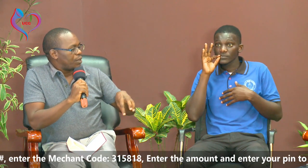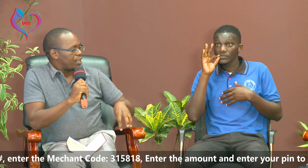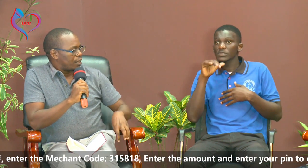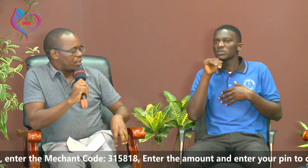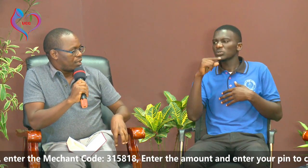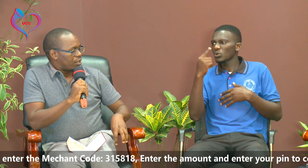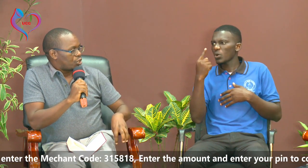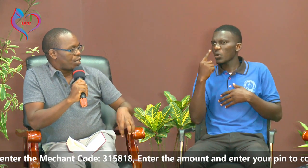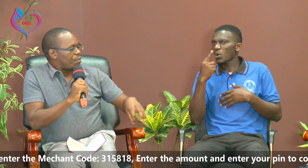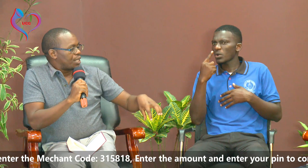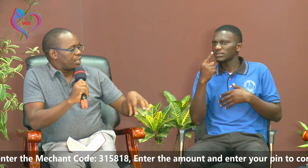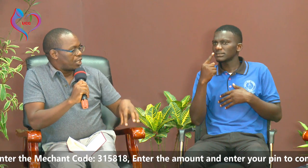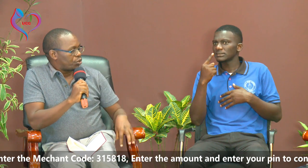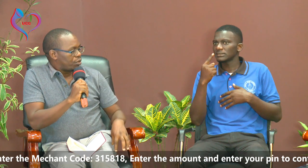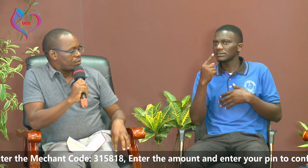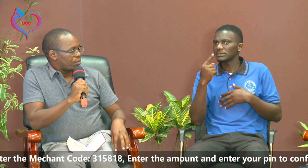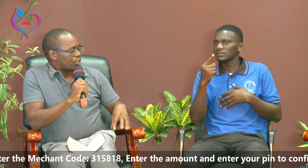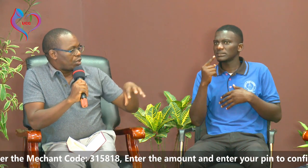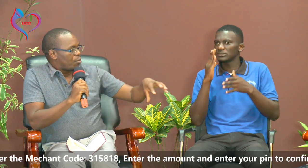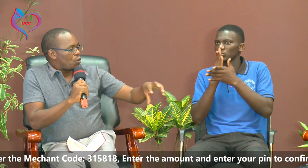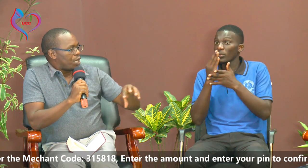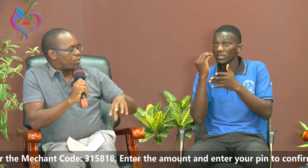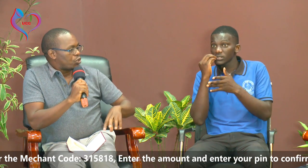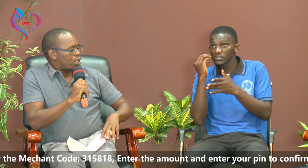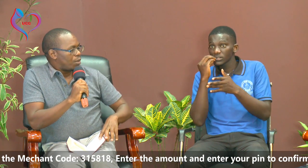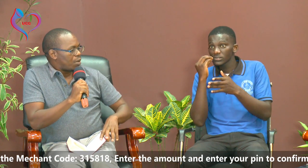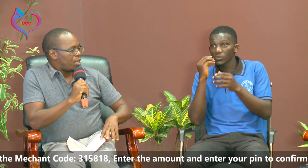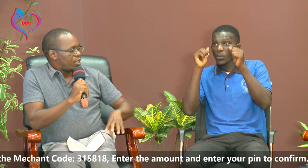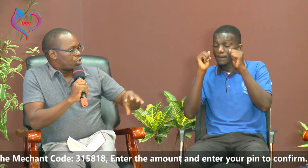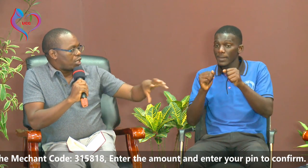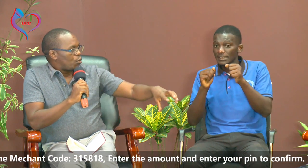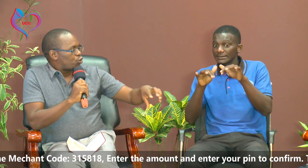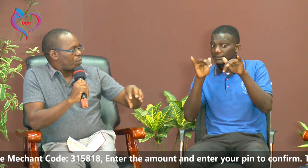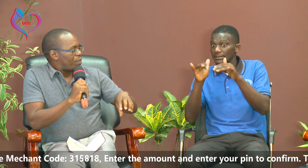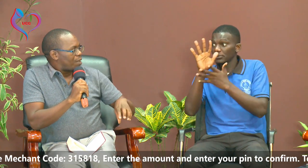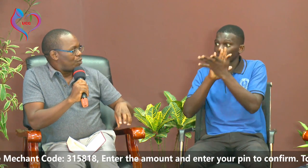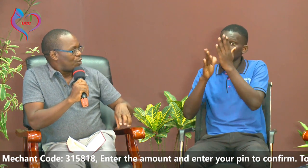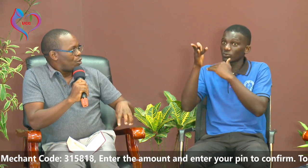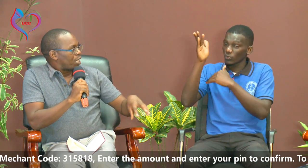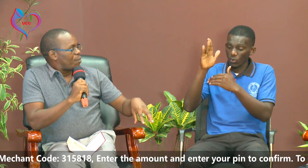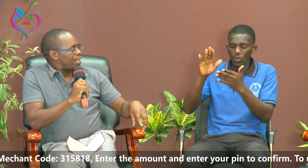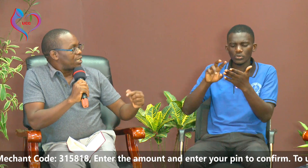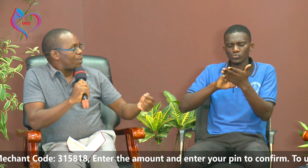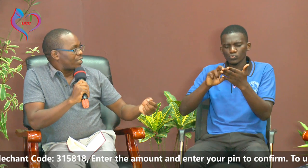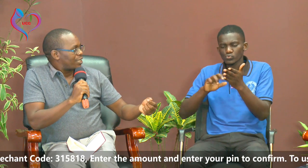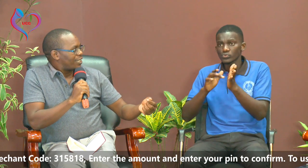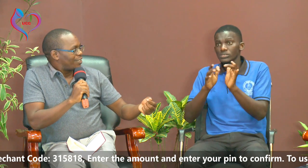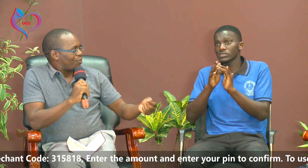mmere kitwalira meditation kitwalira okubeera maaso ga Mukama kitwalira okusoma Bible obutalya mmere is part of